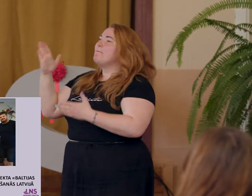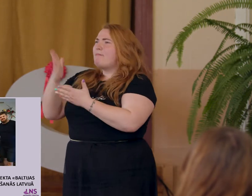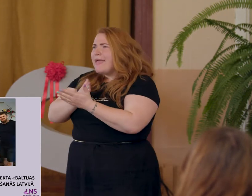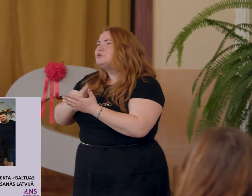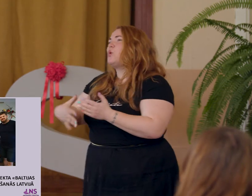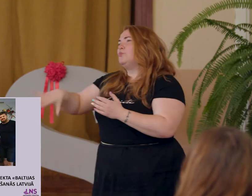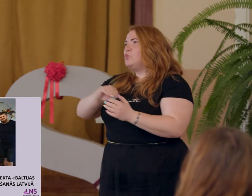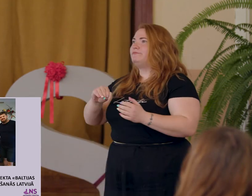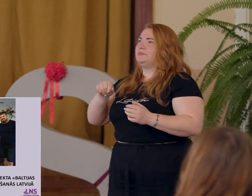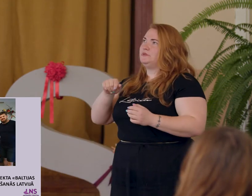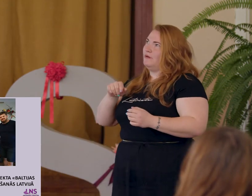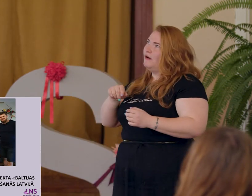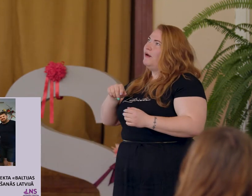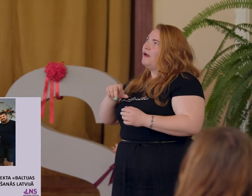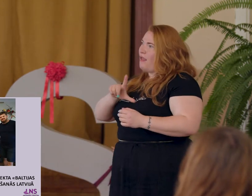Un šeit beidzot